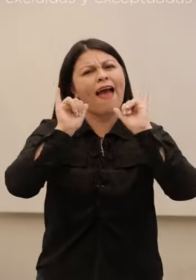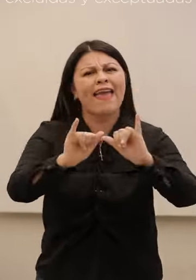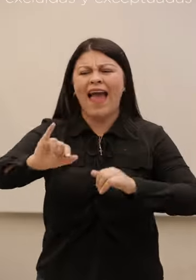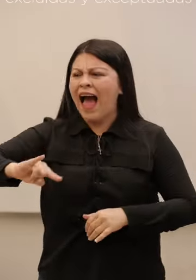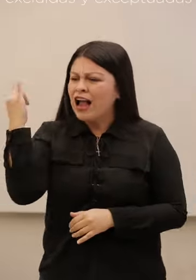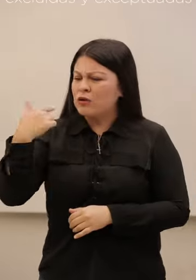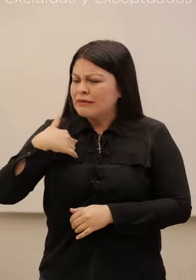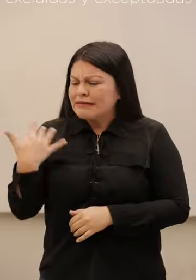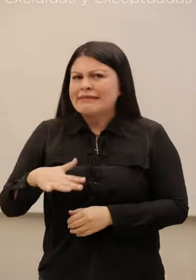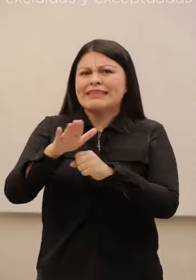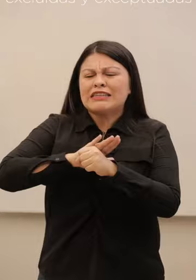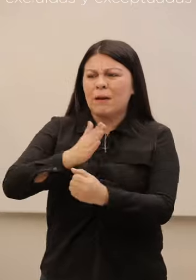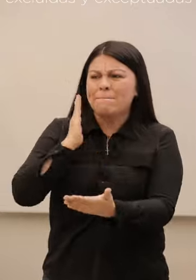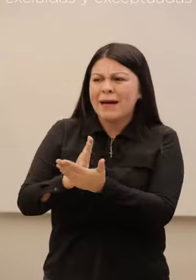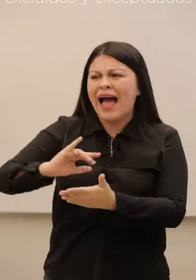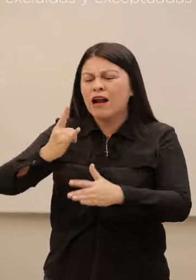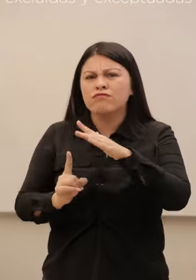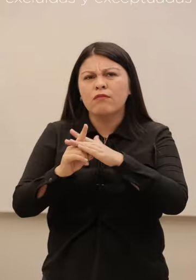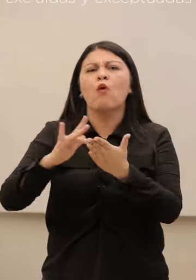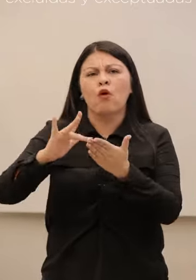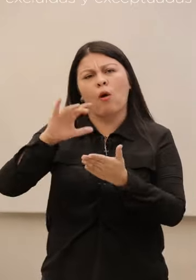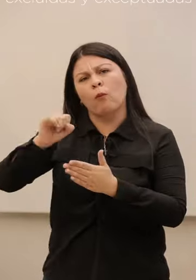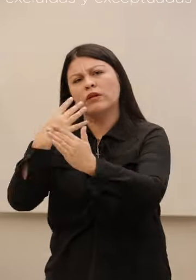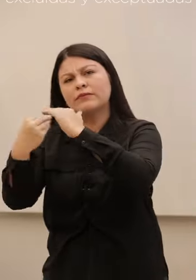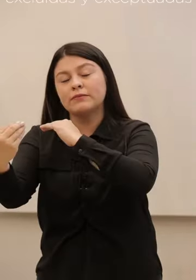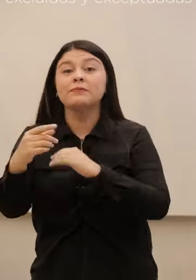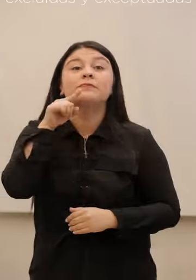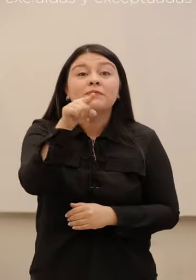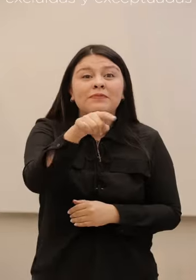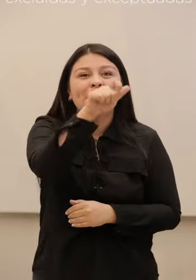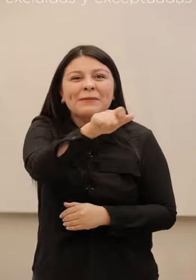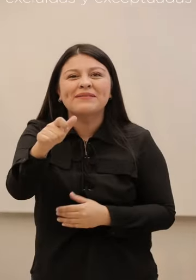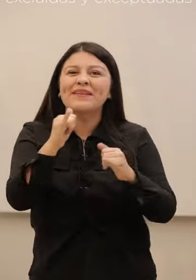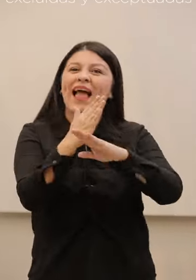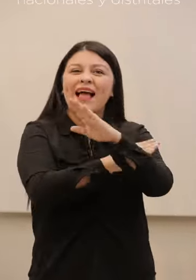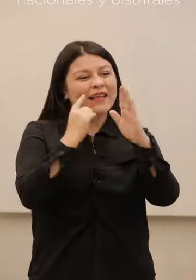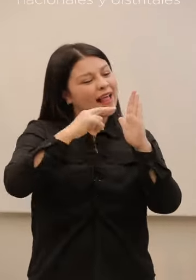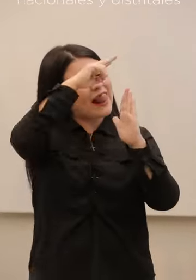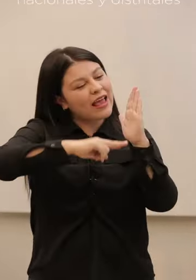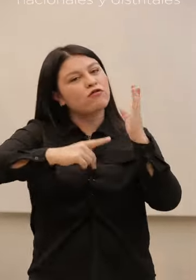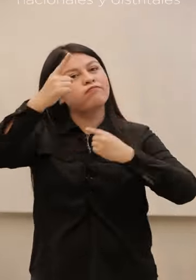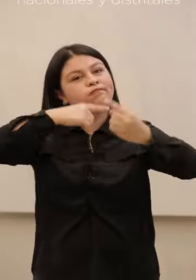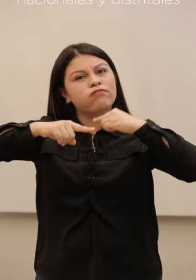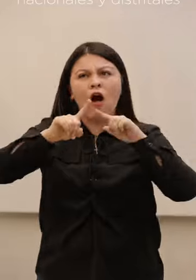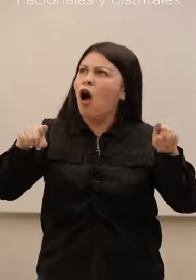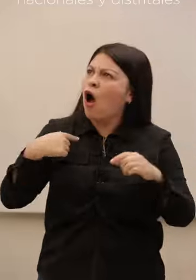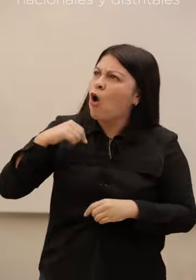personas que están expresamente excluidas y exceptuadas mediante los decretos nacionales y